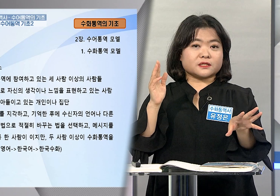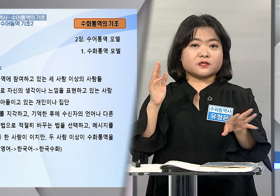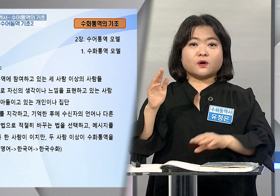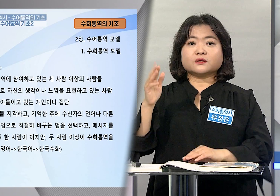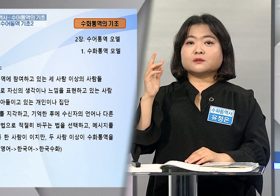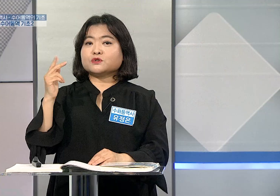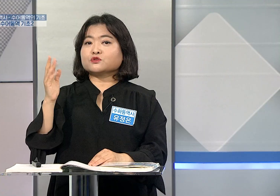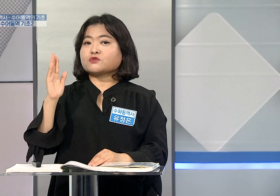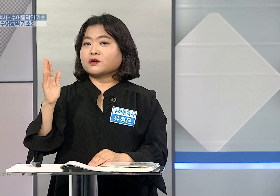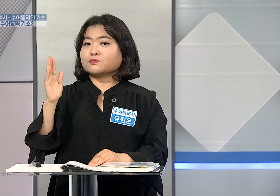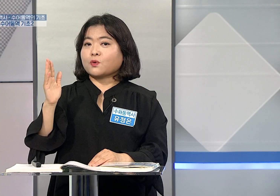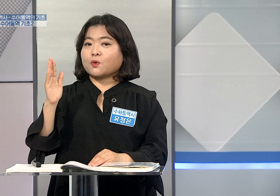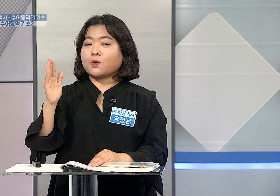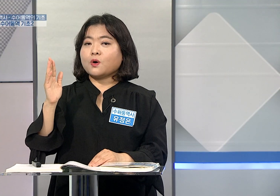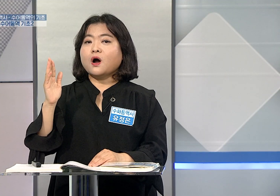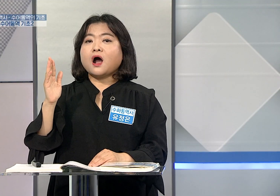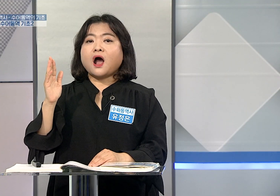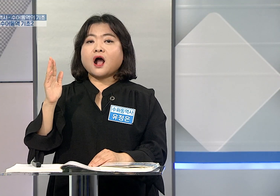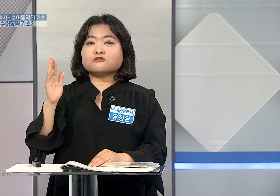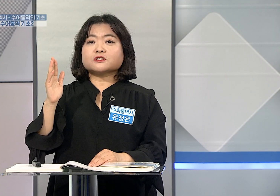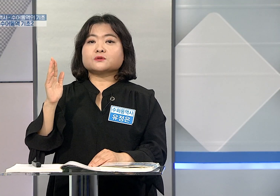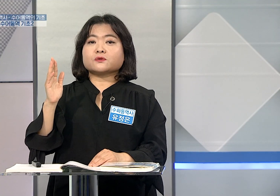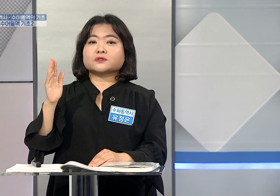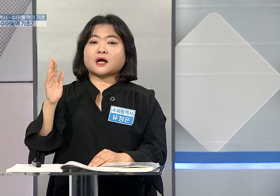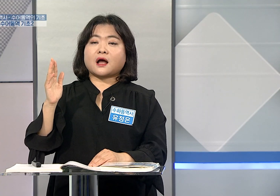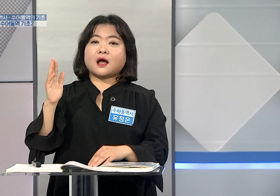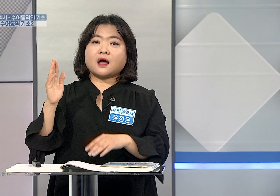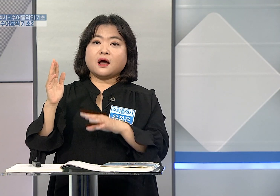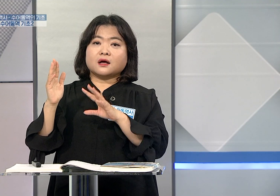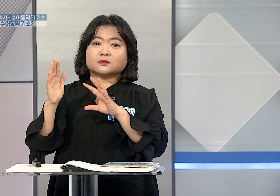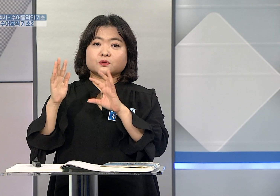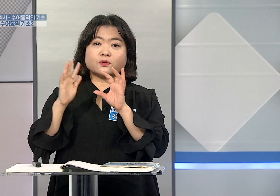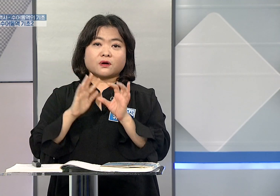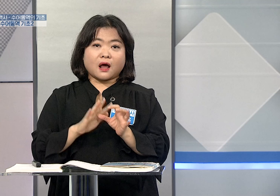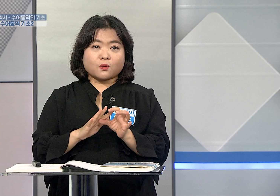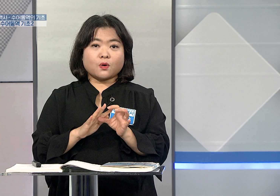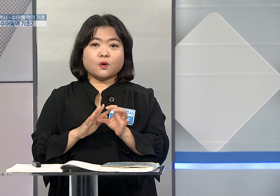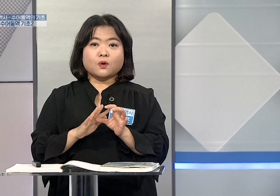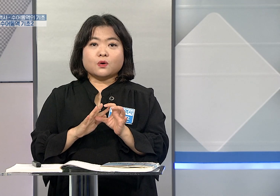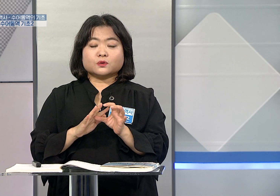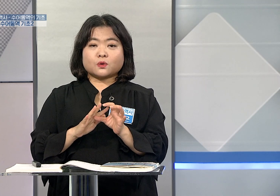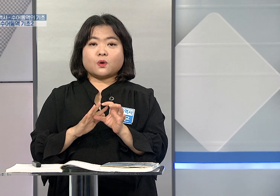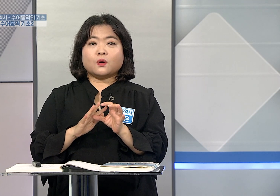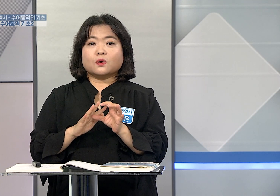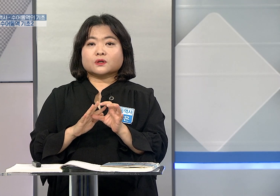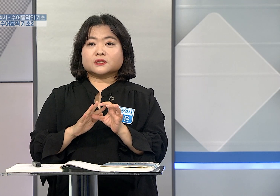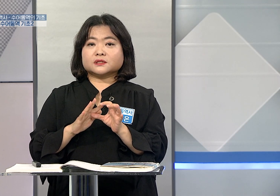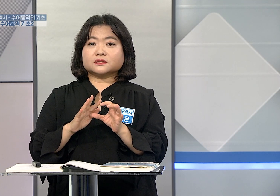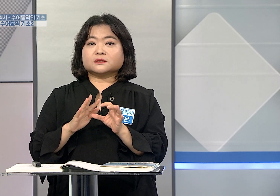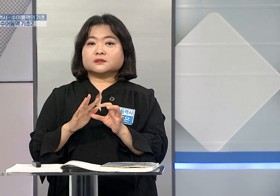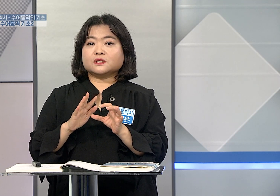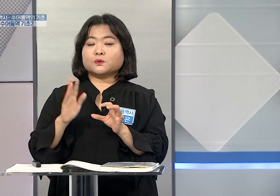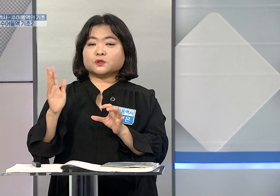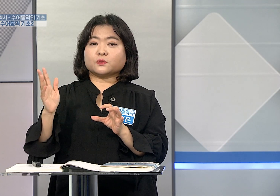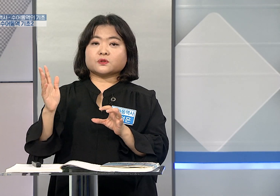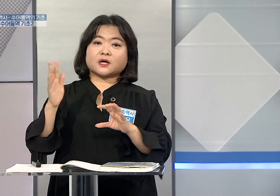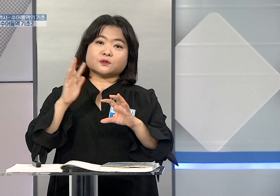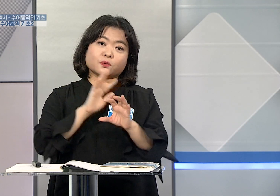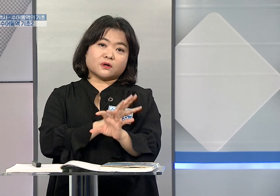앉아있어요. 그럼 미국 수화를 보고 한국인 통역사가 통역을 하고 또 그 일본인 통역사가 통역을